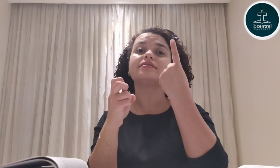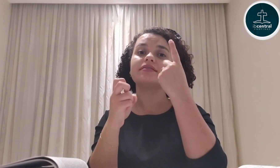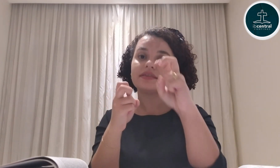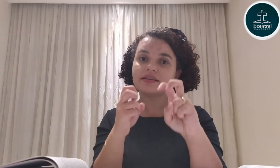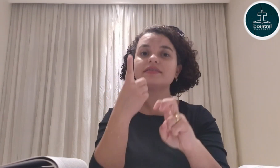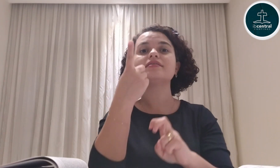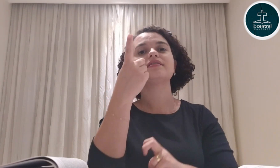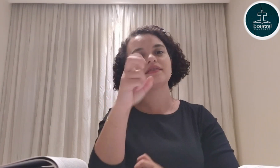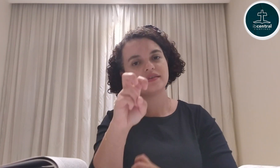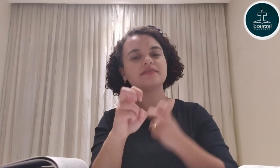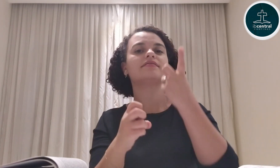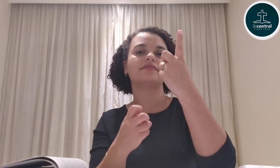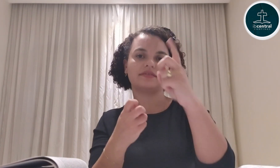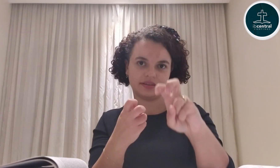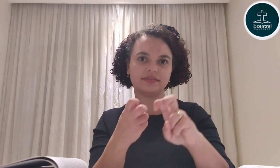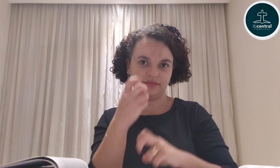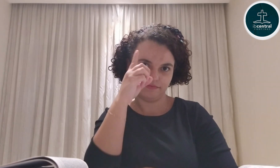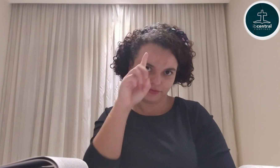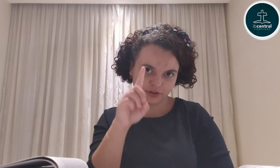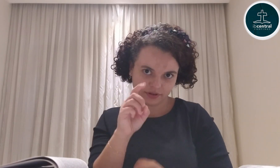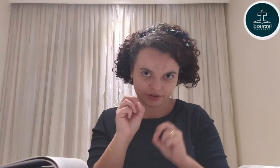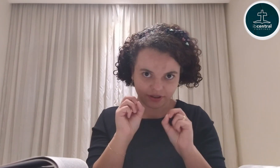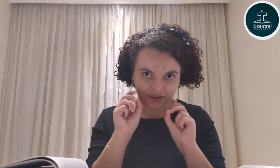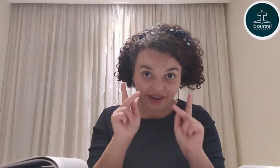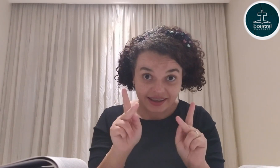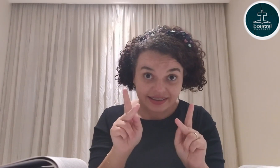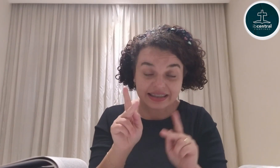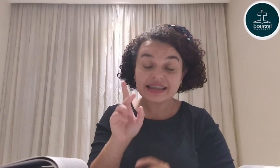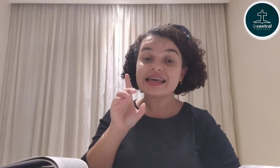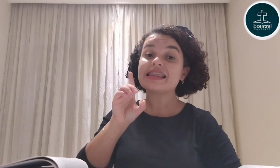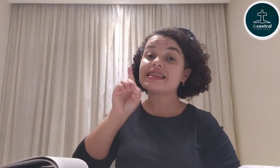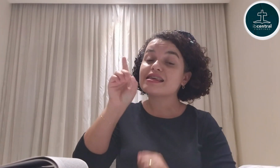Estes estudos estão sendo publicados quinzenalmente.